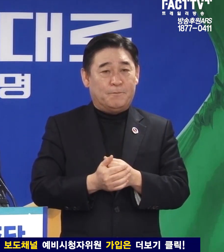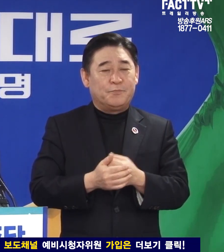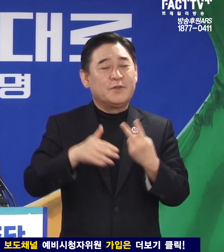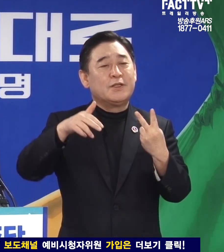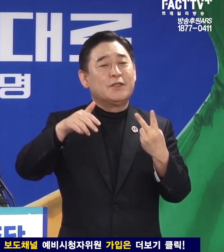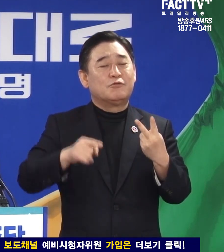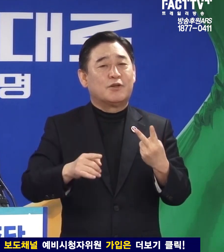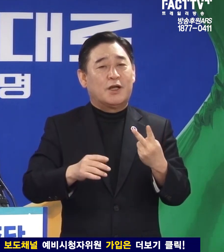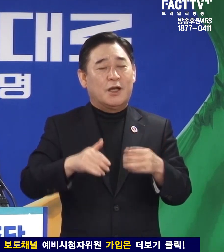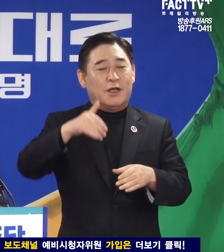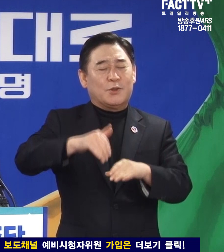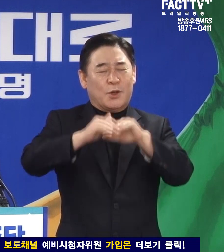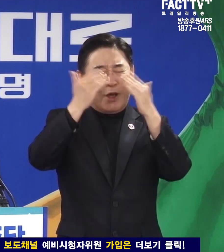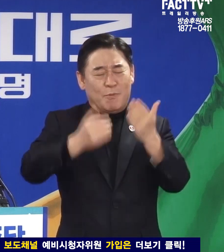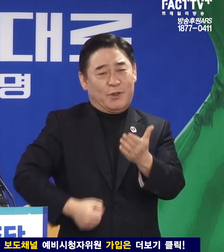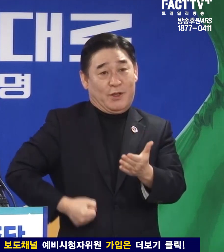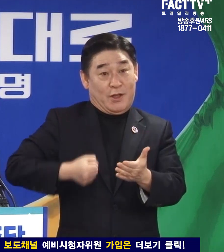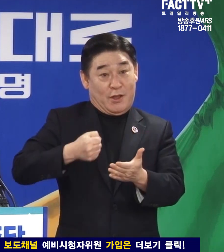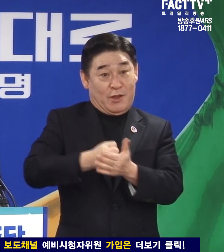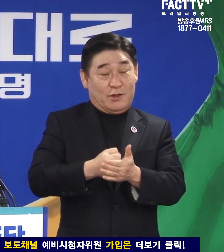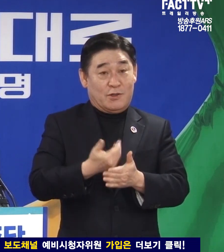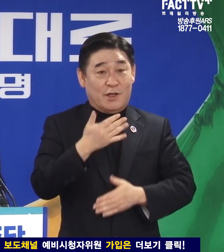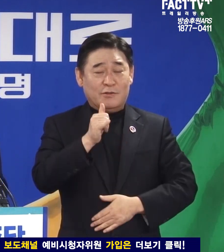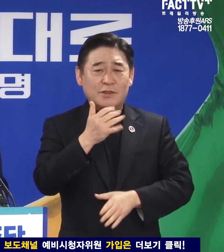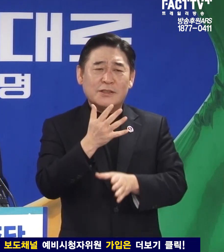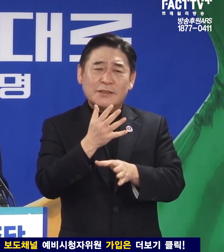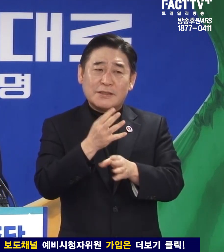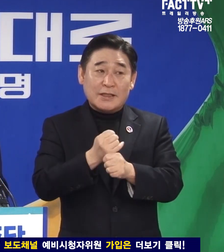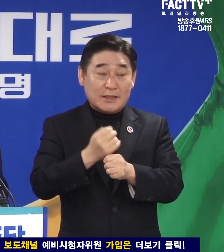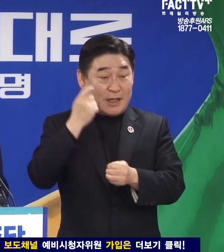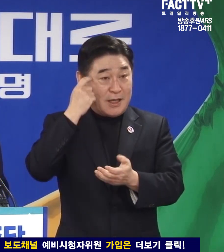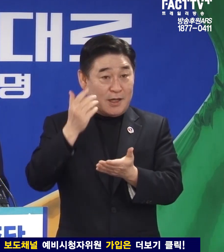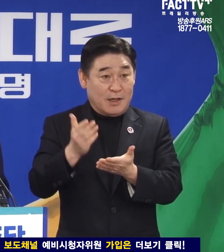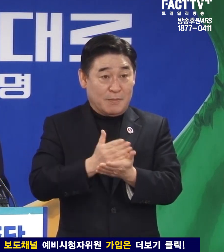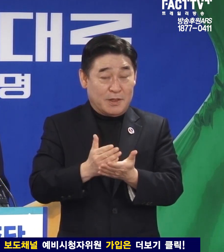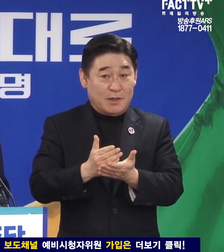선거의 모든 것을 결정하는 기간이다 이렇게 판단하고요.